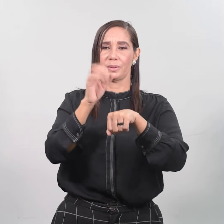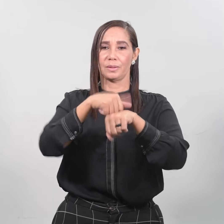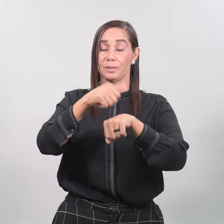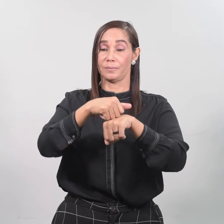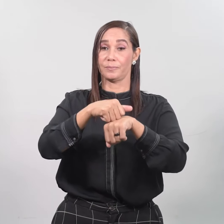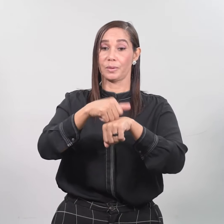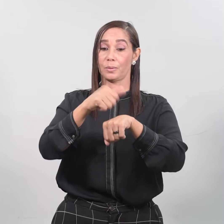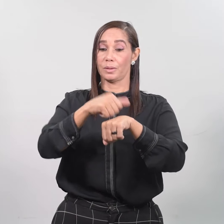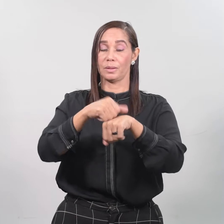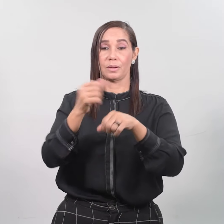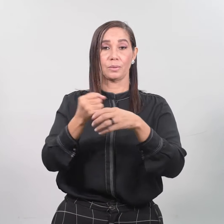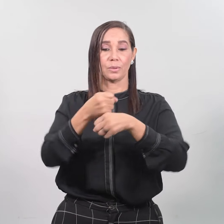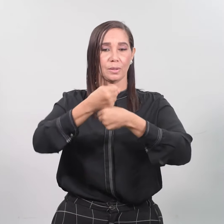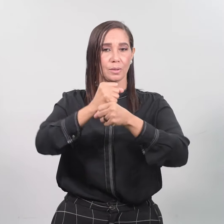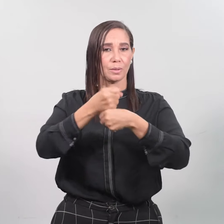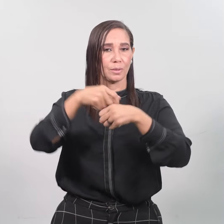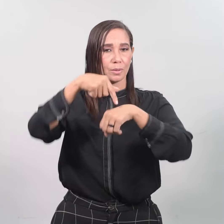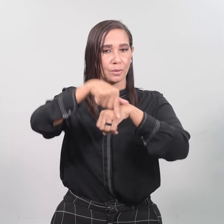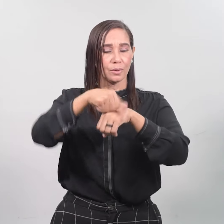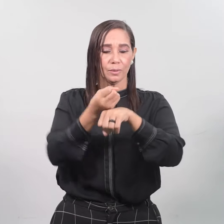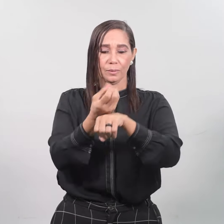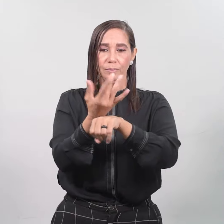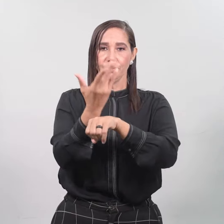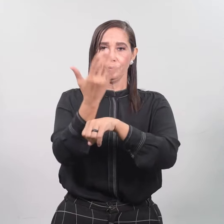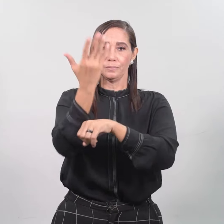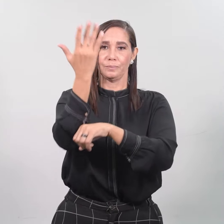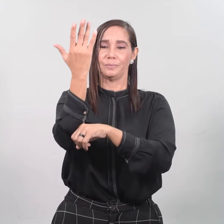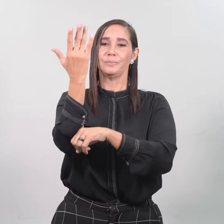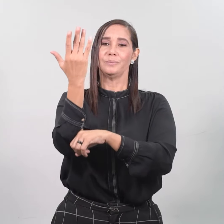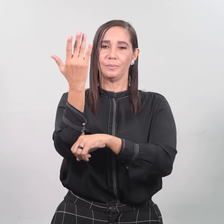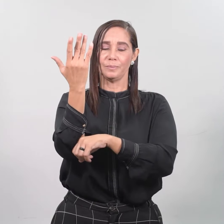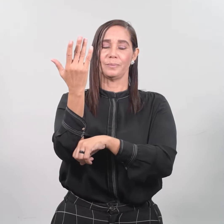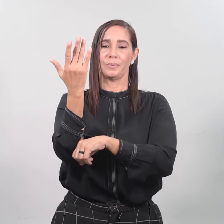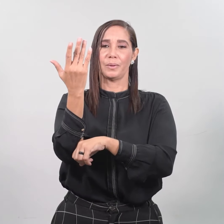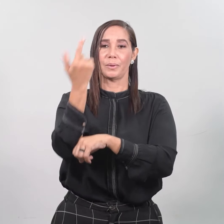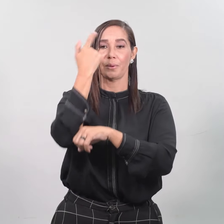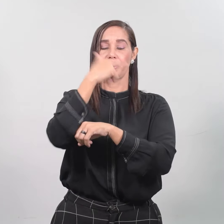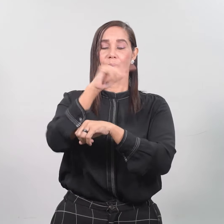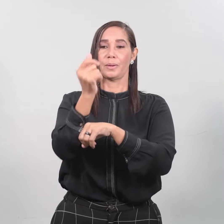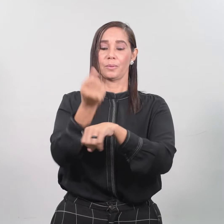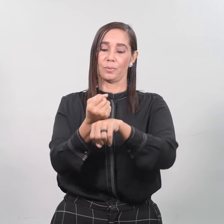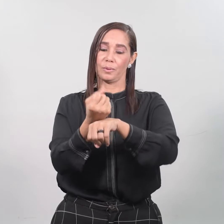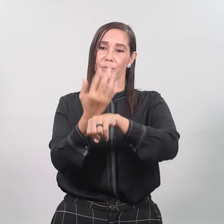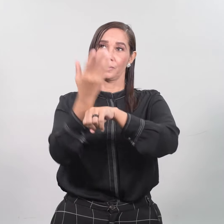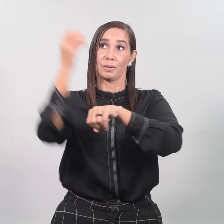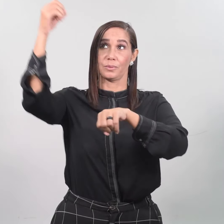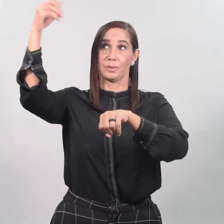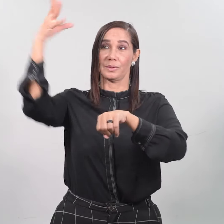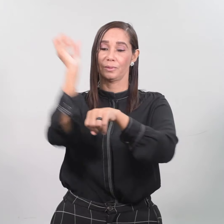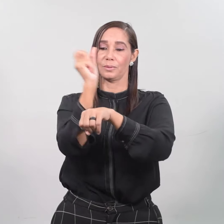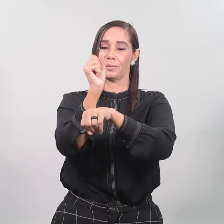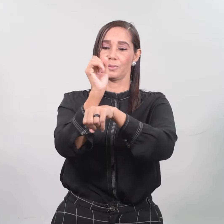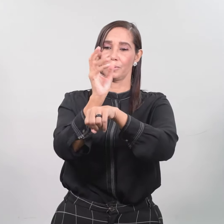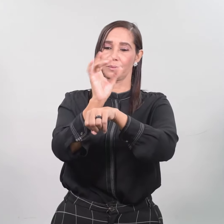la tierra no era profunda, brotó enseguida. Pero en cuanto salió el sol, se abrasó y